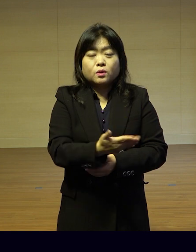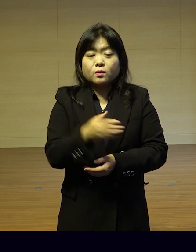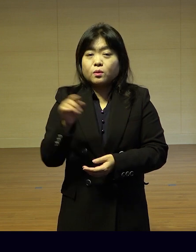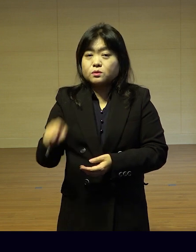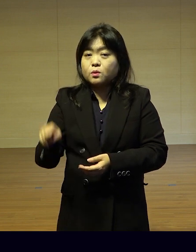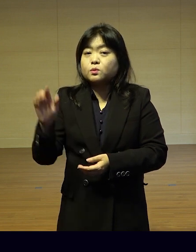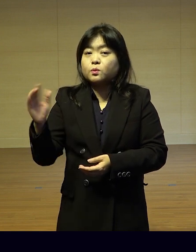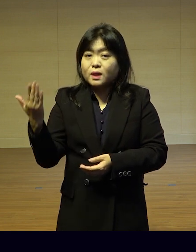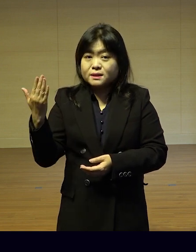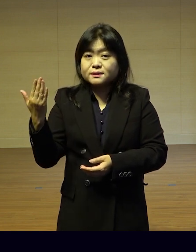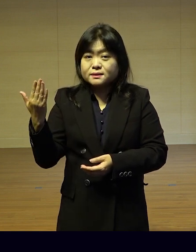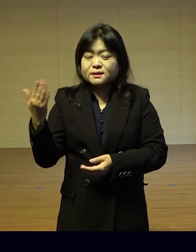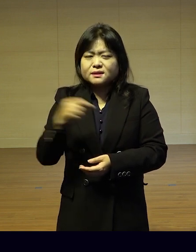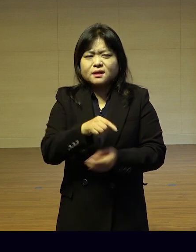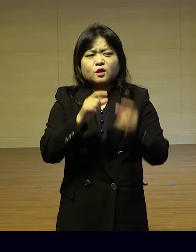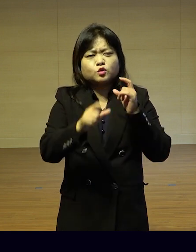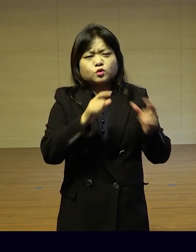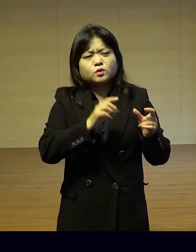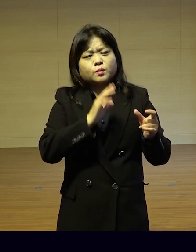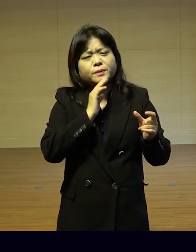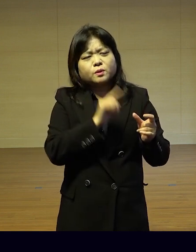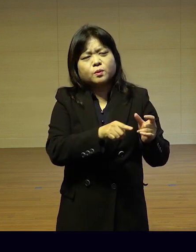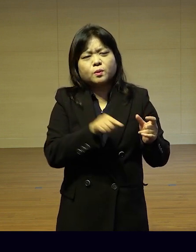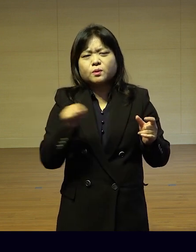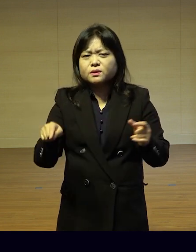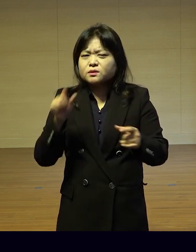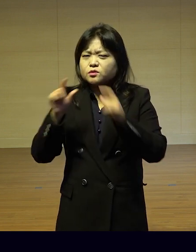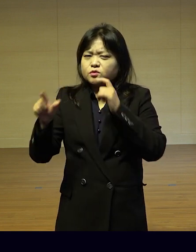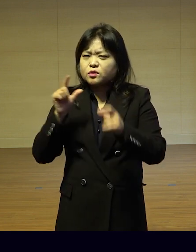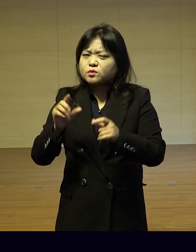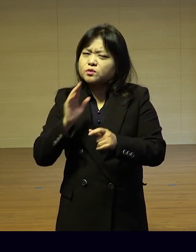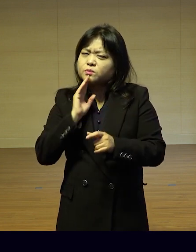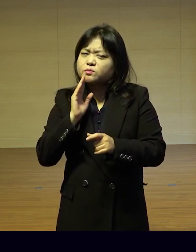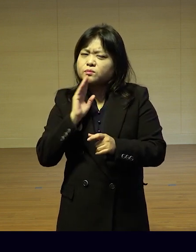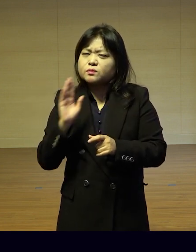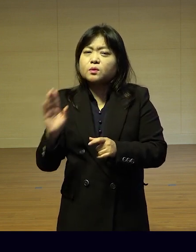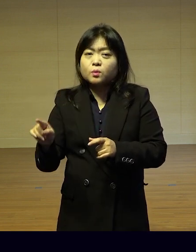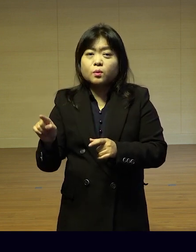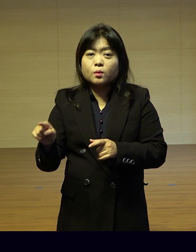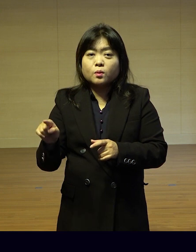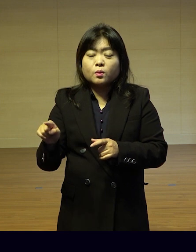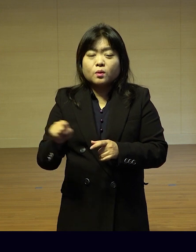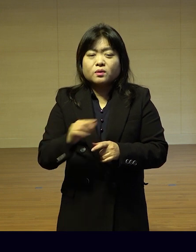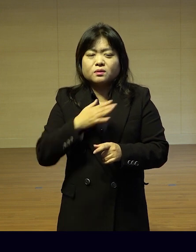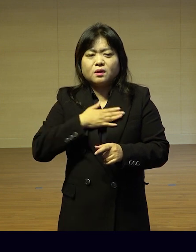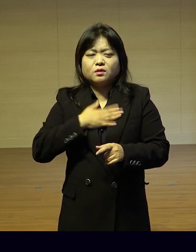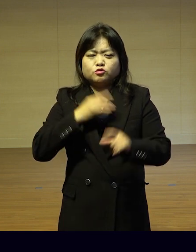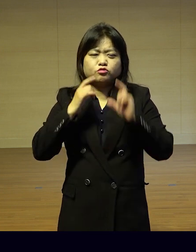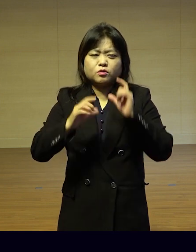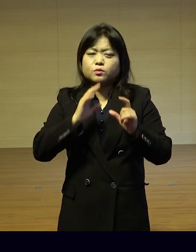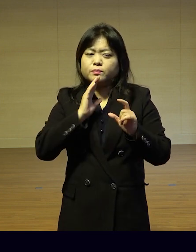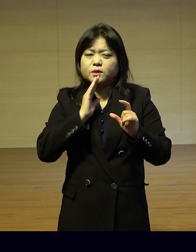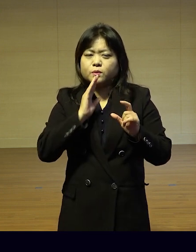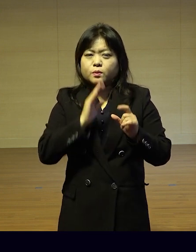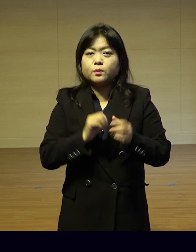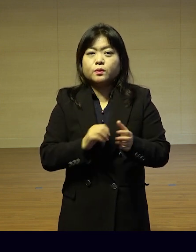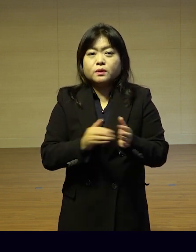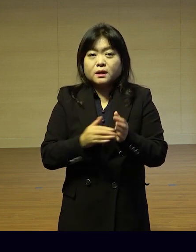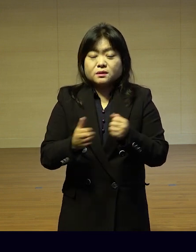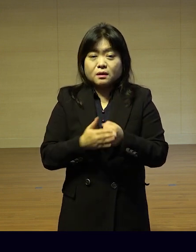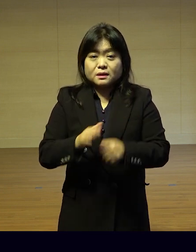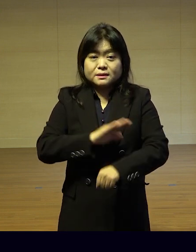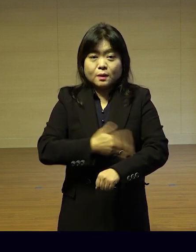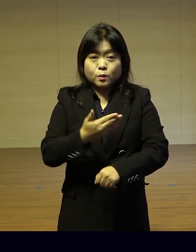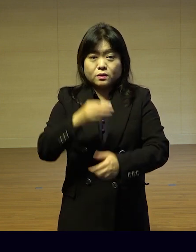저것도라는 당신의 주장도 일리가 있고 또 내 주장도 일리가 있고 그 사람 주장도 일리가 있다. 그래서 잘못된